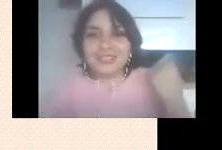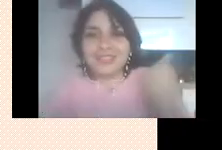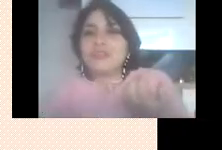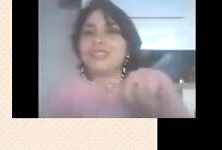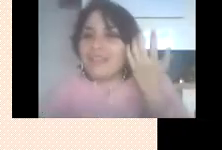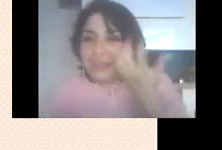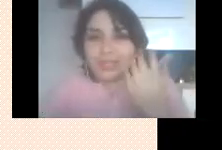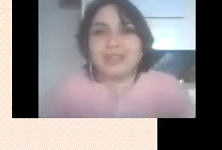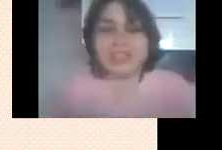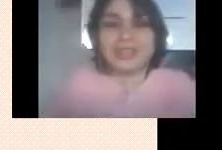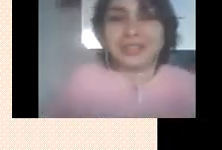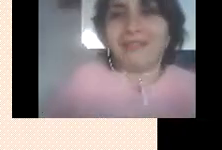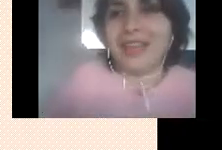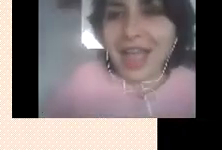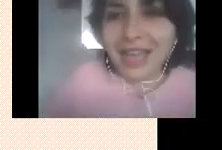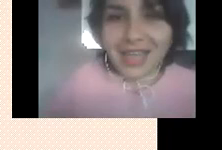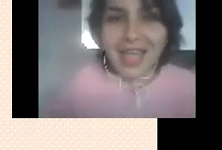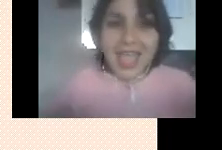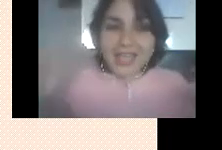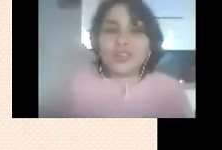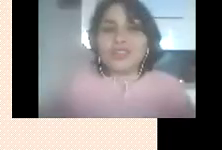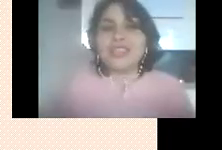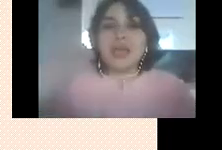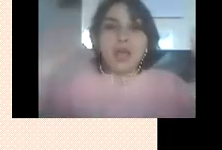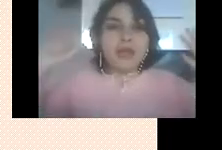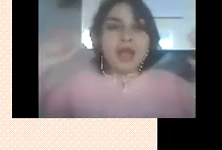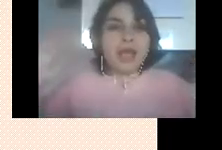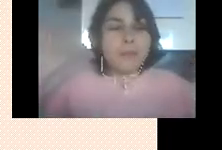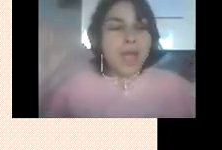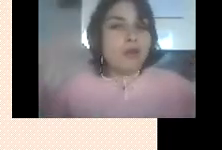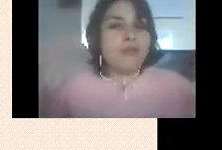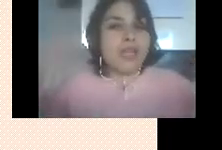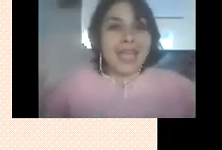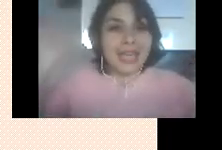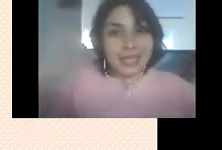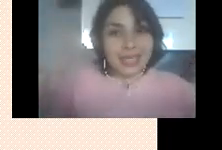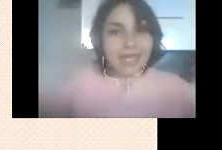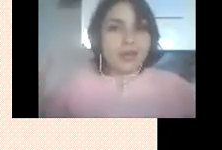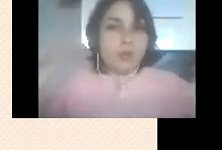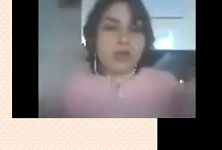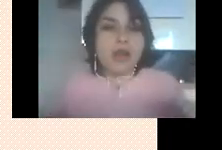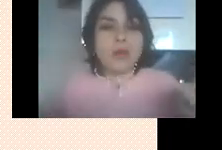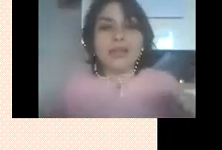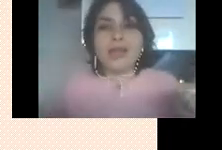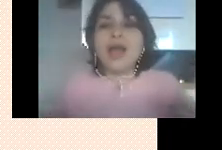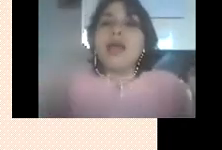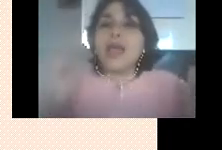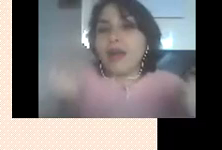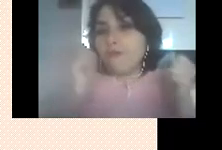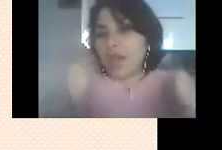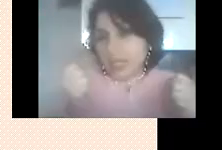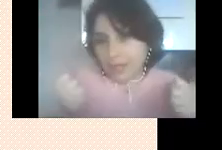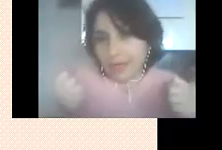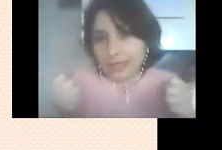¿no? Y te buscaba y te buscaba y no te encontraba. Ya, ahí está. Entonces, veámoslo bien. El chicle, como dijo la Martina,